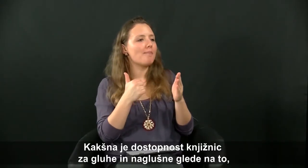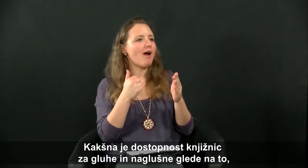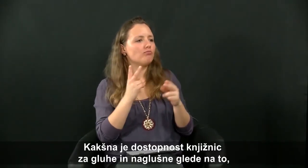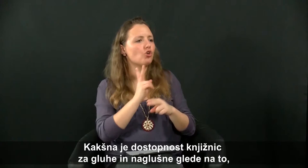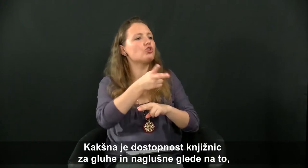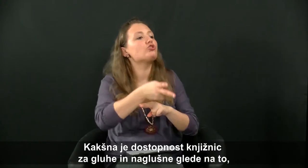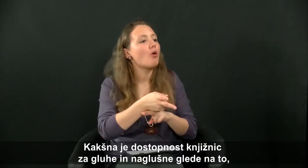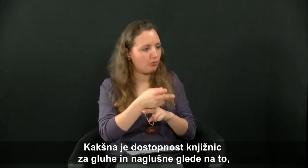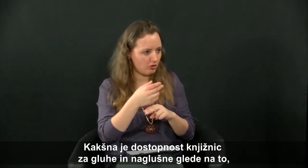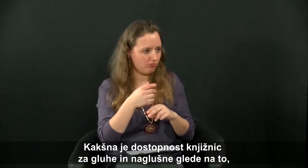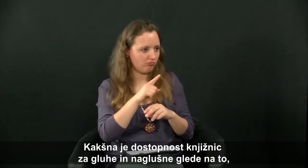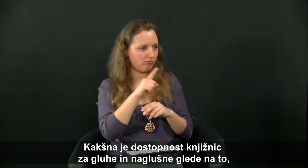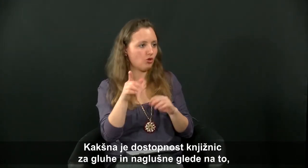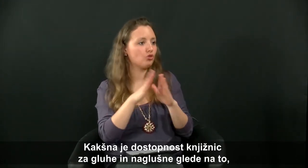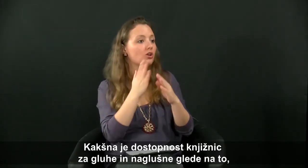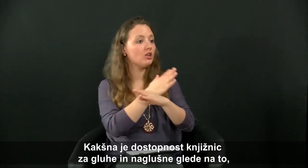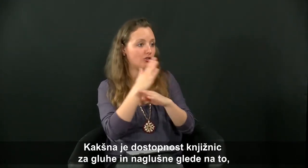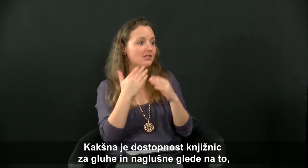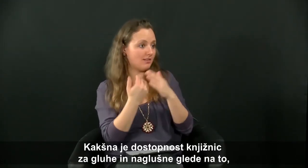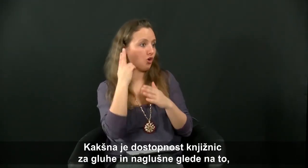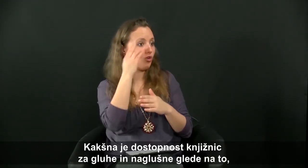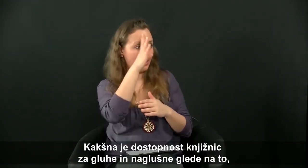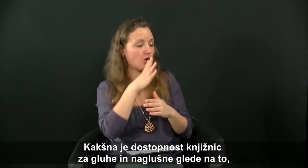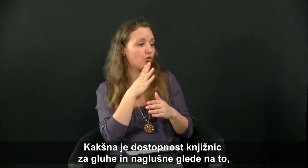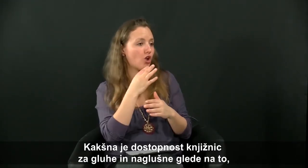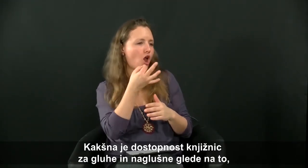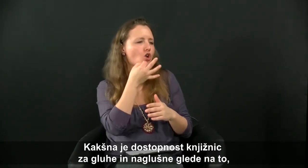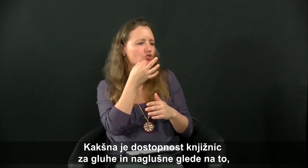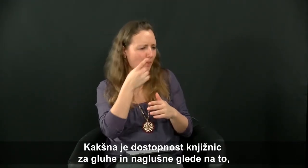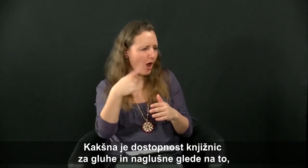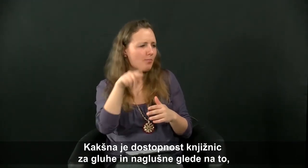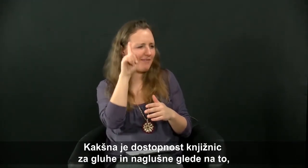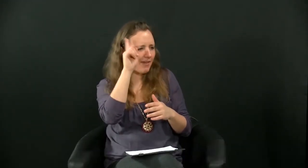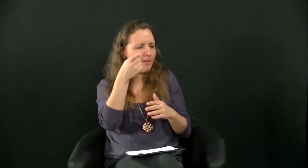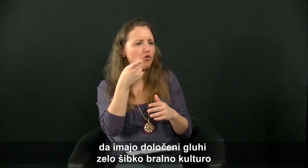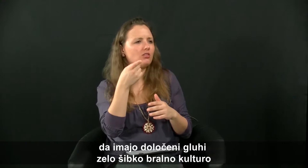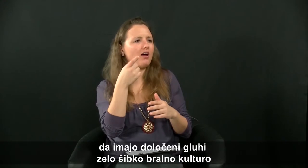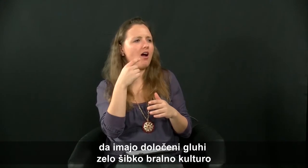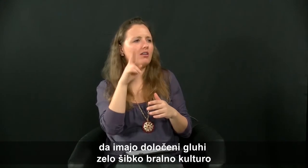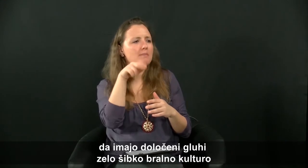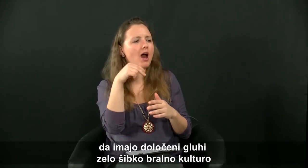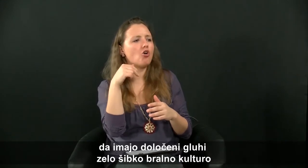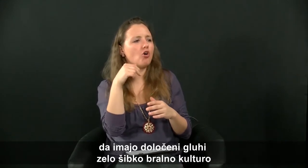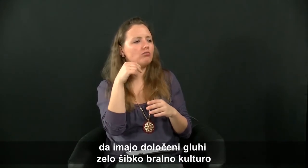Kakšna je pa dostopnost? To je knjižnica za gluhe in naglušne. Čeprav mi vemo,